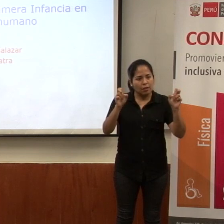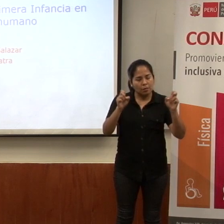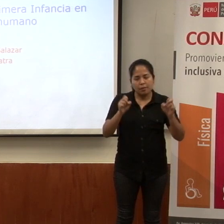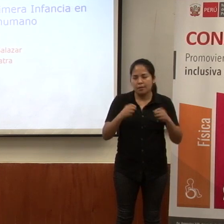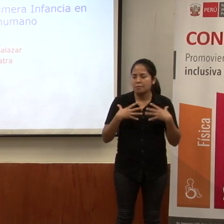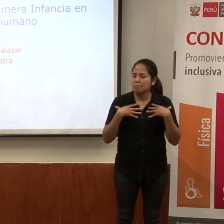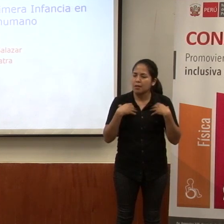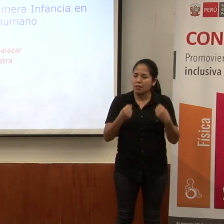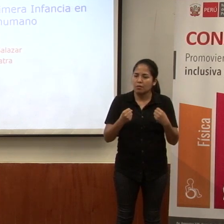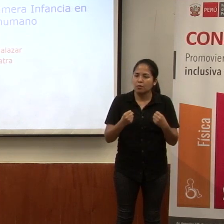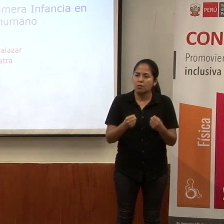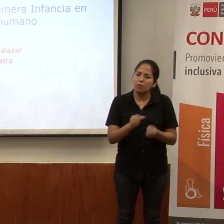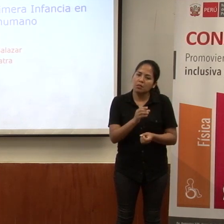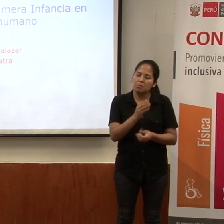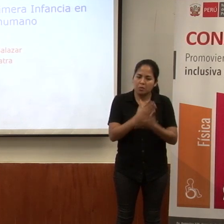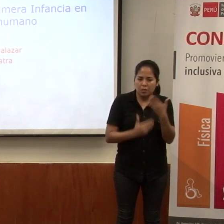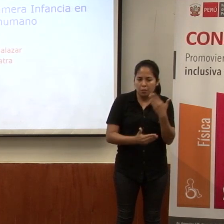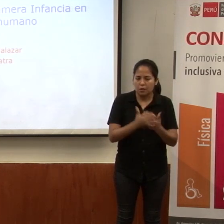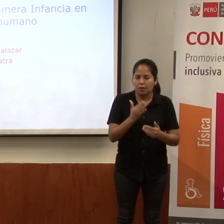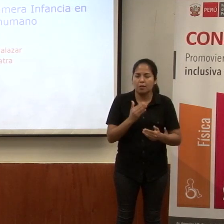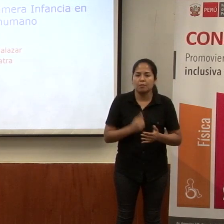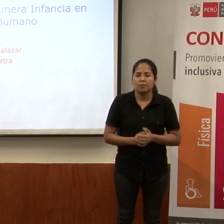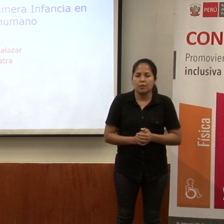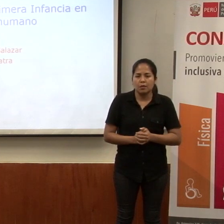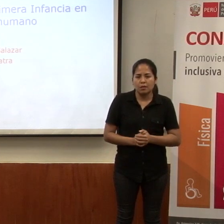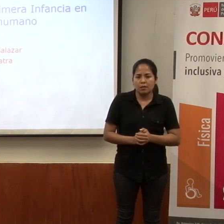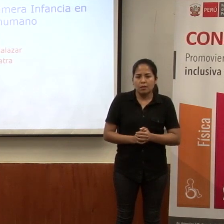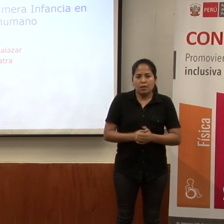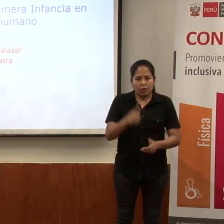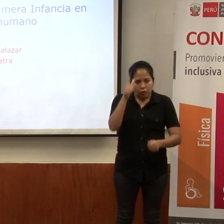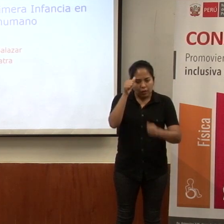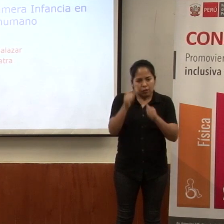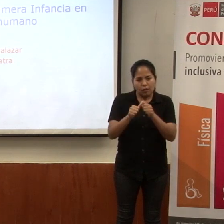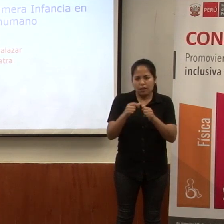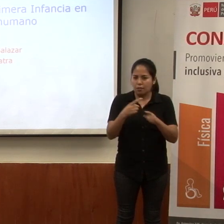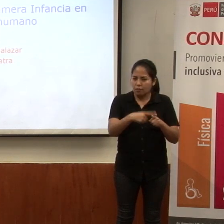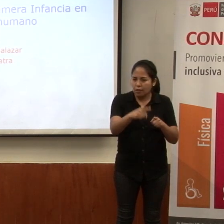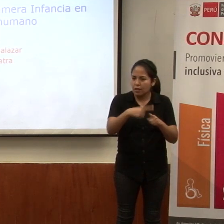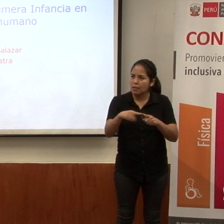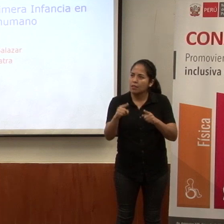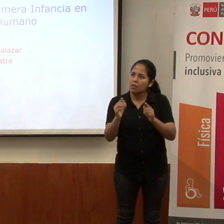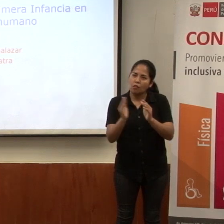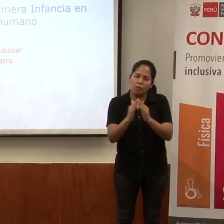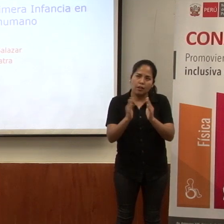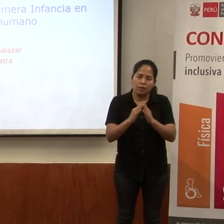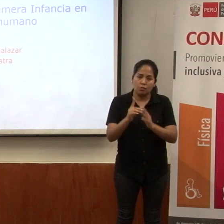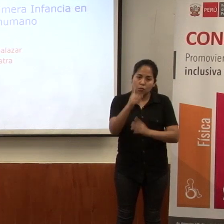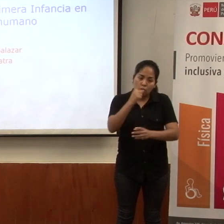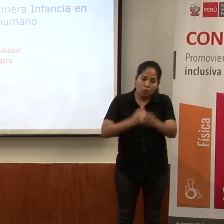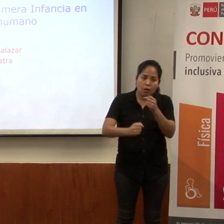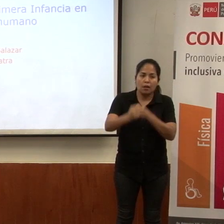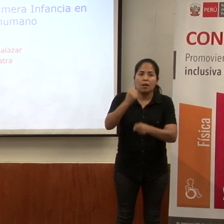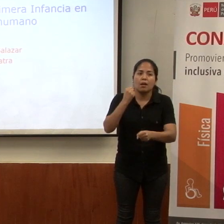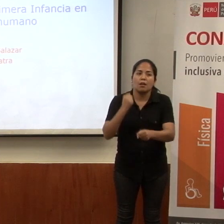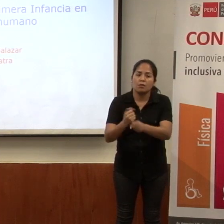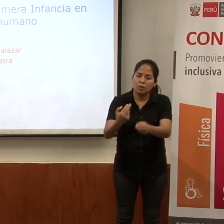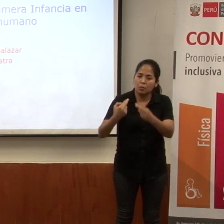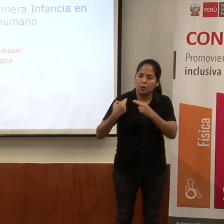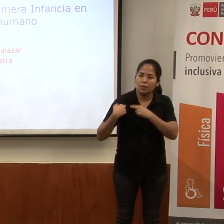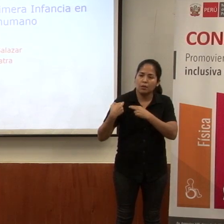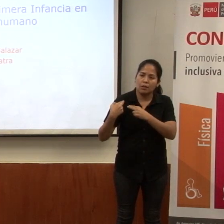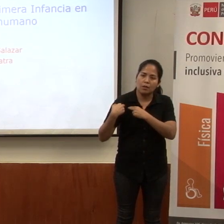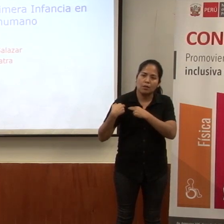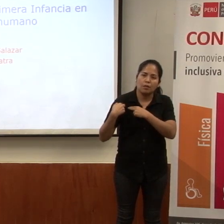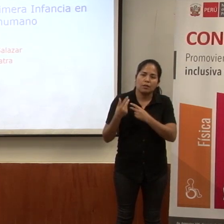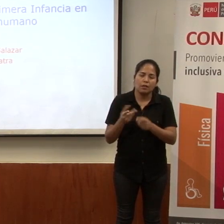discapacidad, actividad desarrollada en el marco de las conferencias magistrales desde el año pasado a cargo de la Dirección de